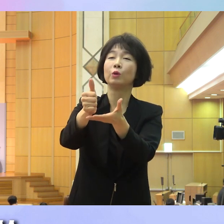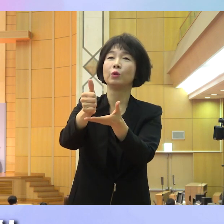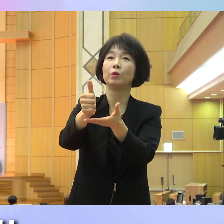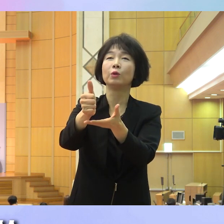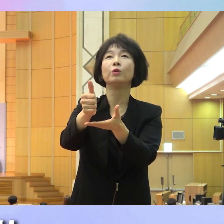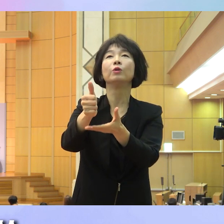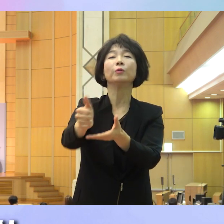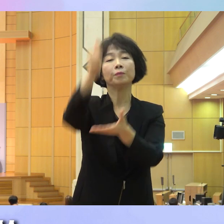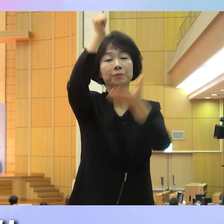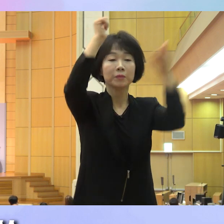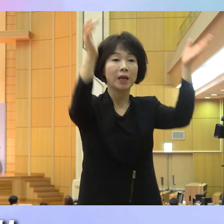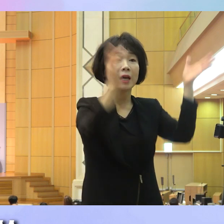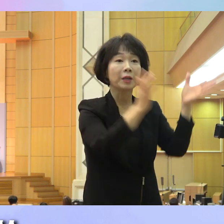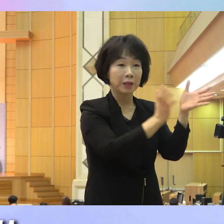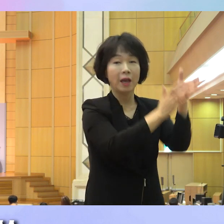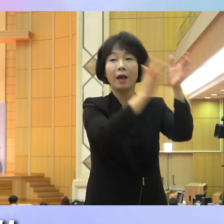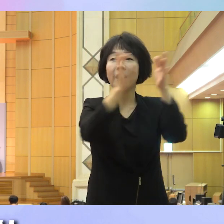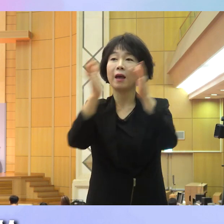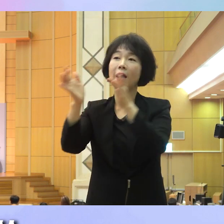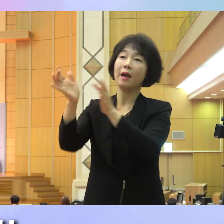예수